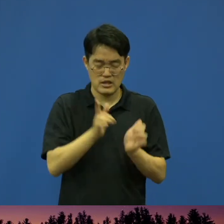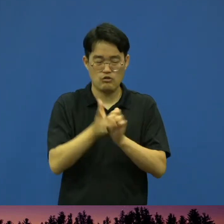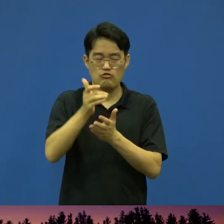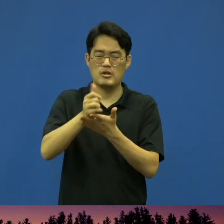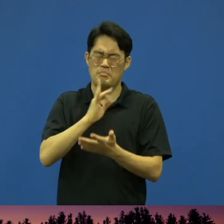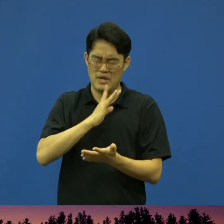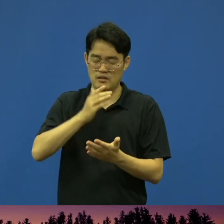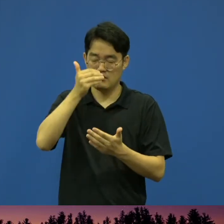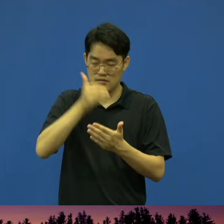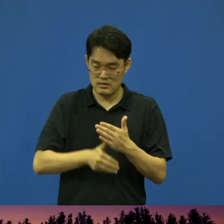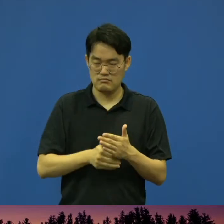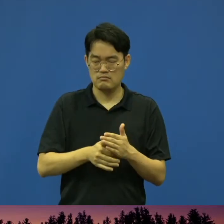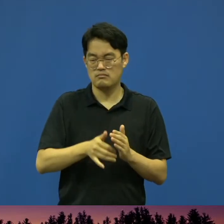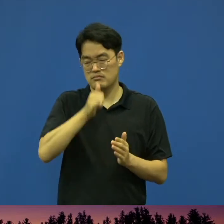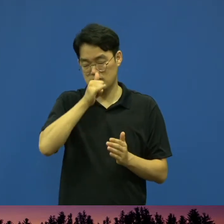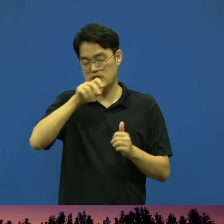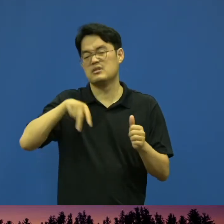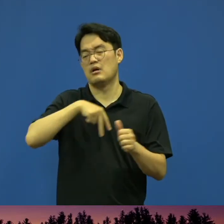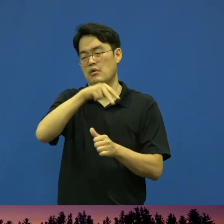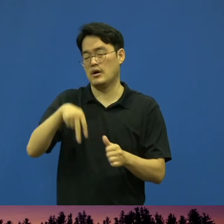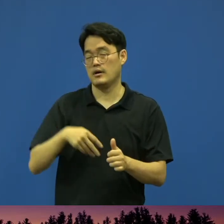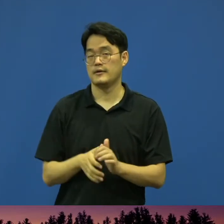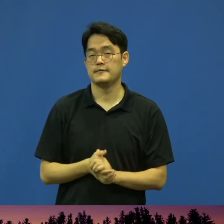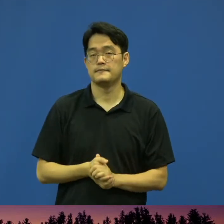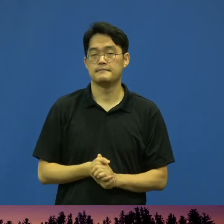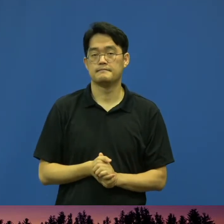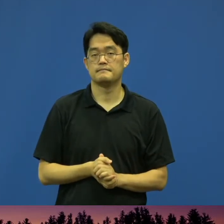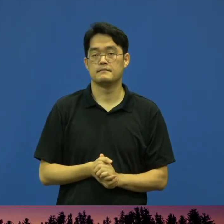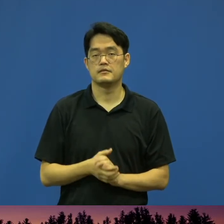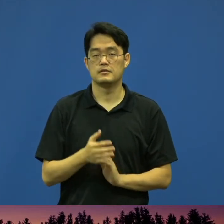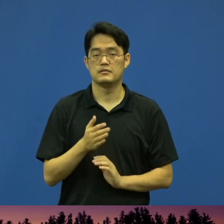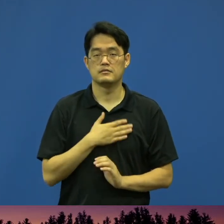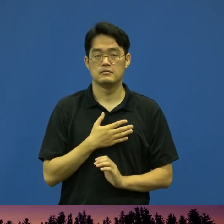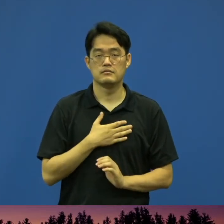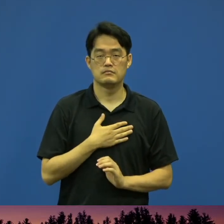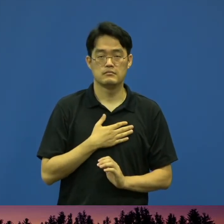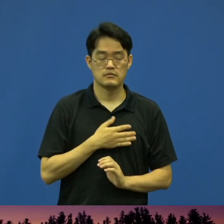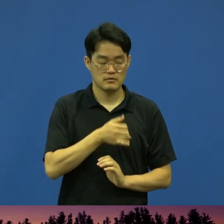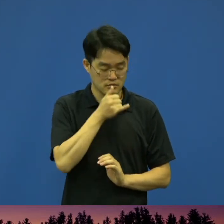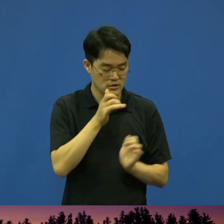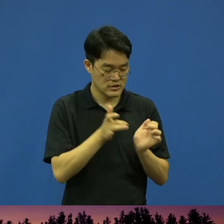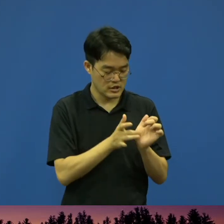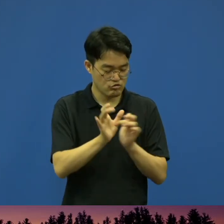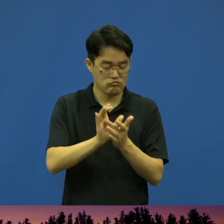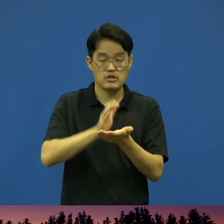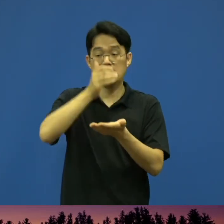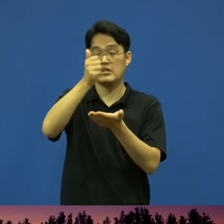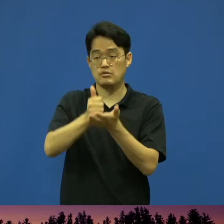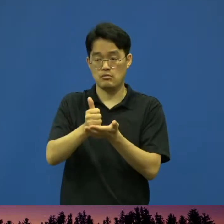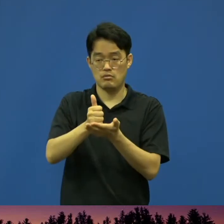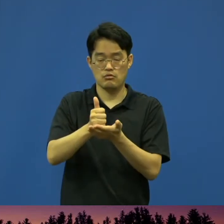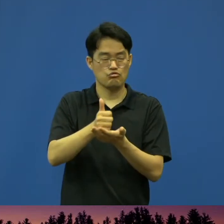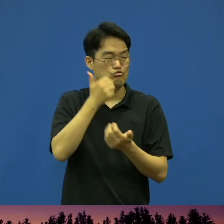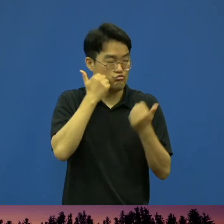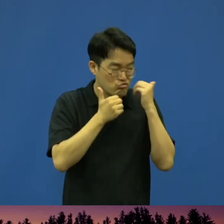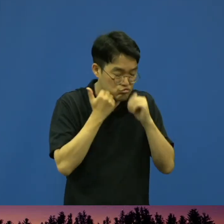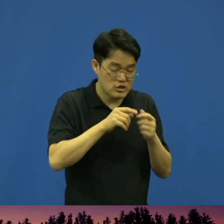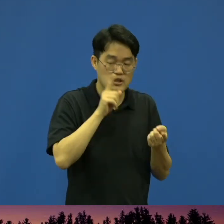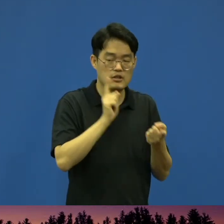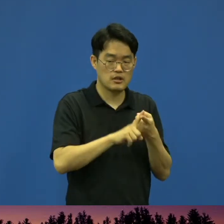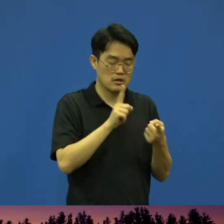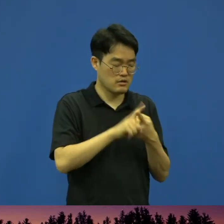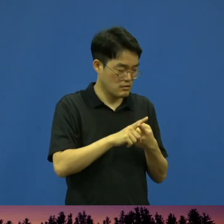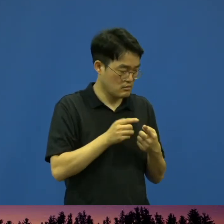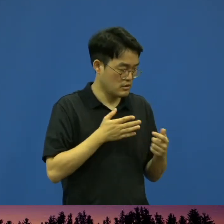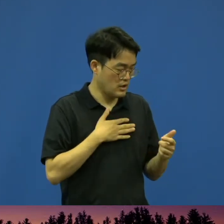정말 딱 주님만 남았습니다. 제가 할 수 있는 것은 예수 그리스도, 그분이 어떤 분이신가에 대해서 나눌